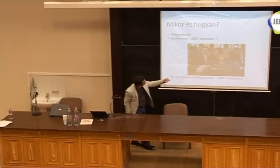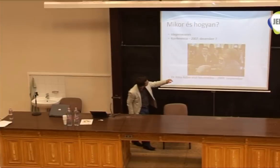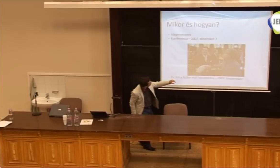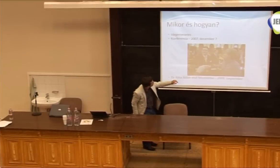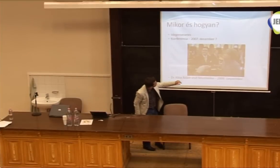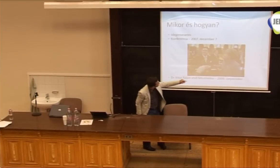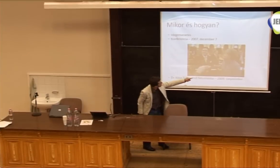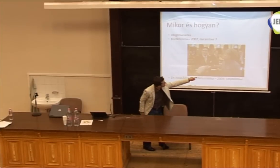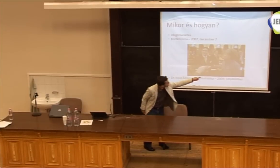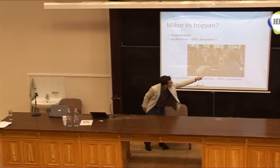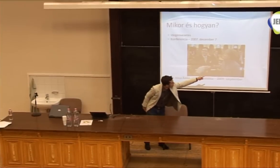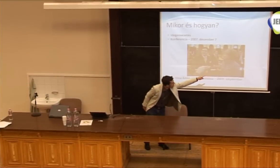igazgatója.